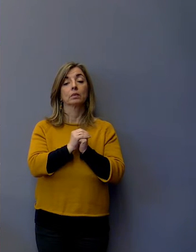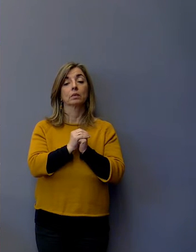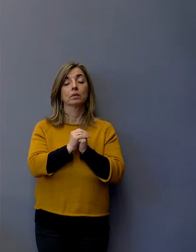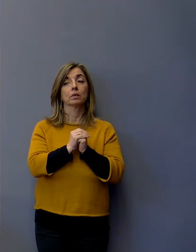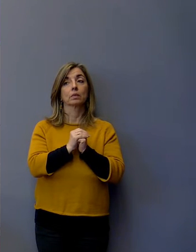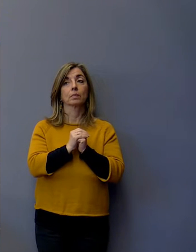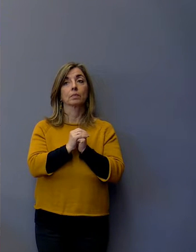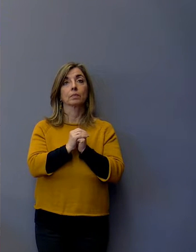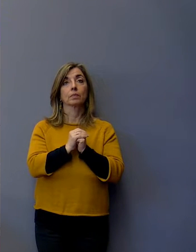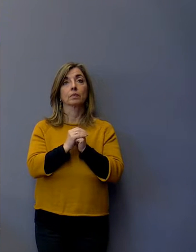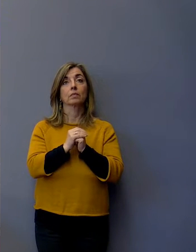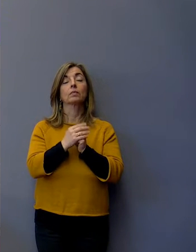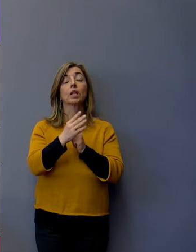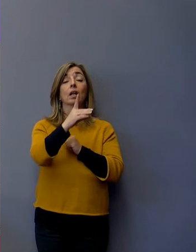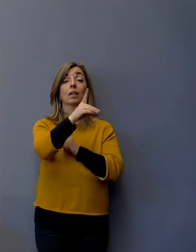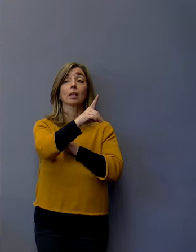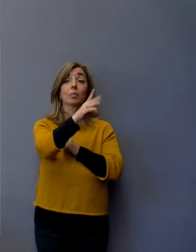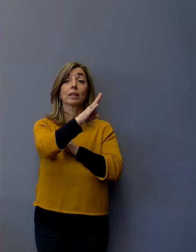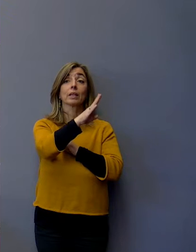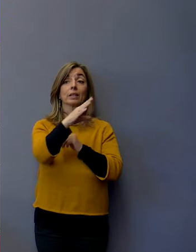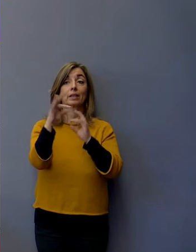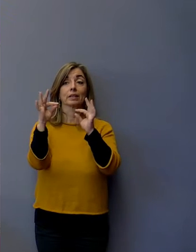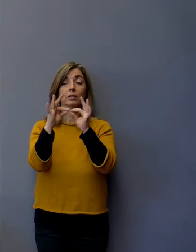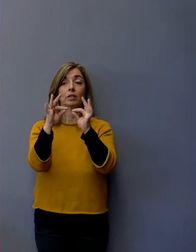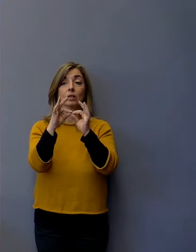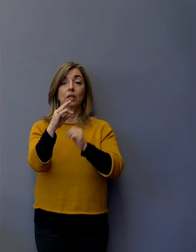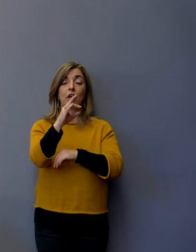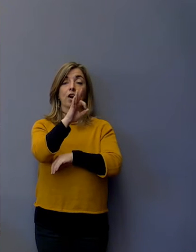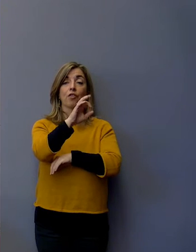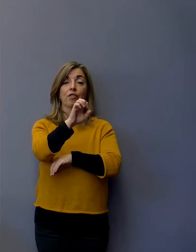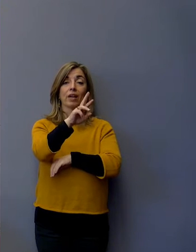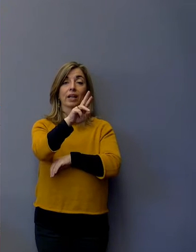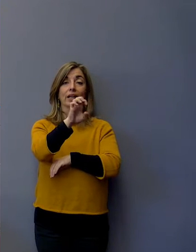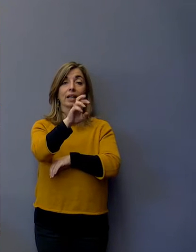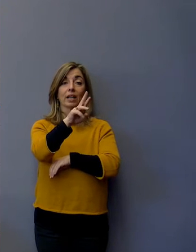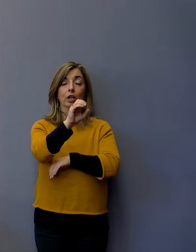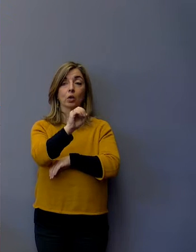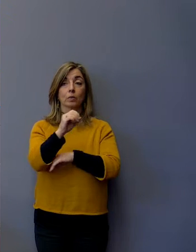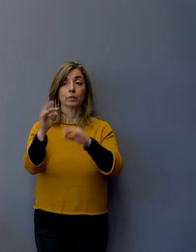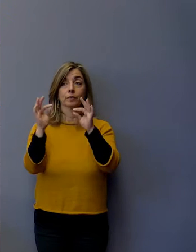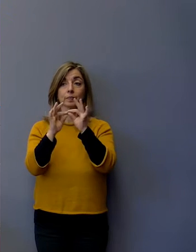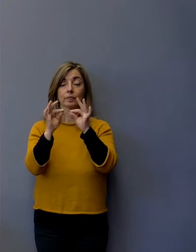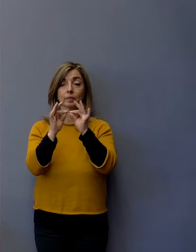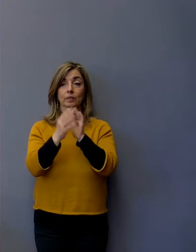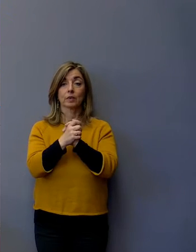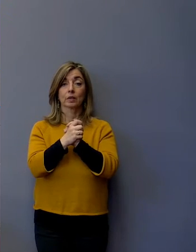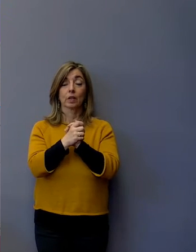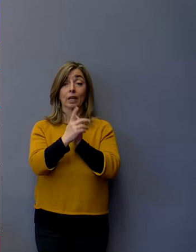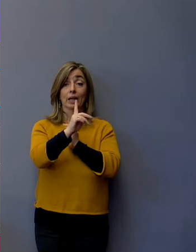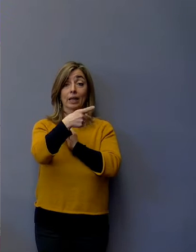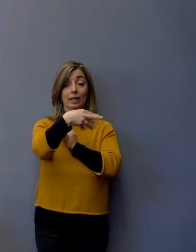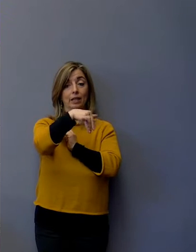consigliere de benedictis consigliere ferrero favorevole consigliere